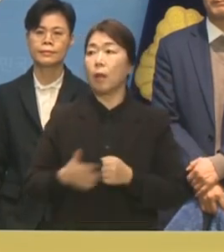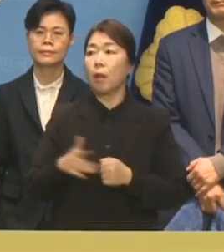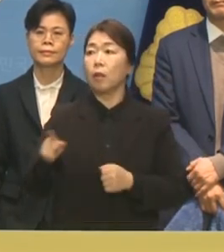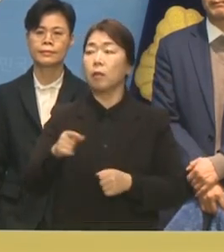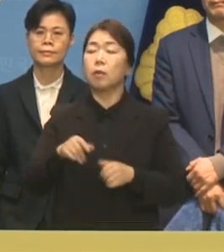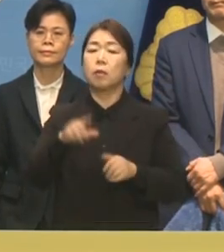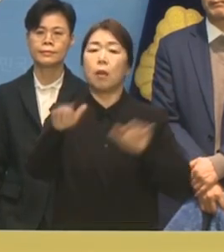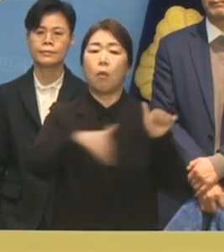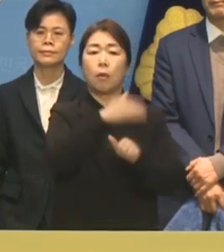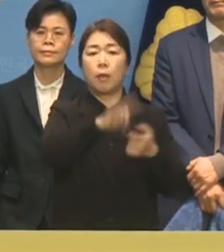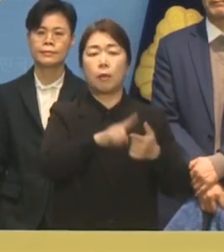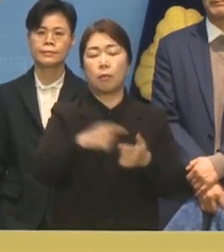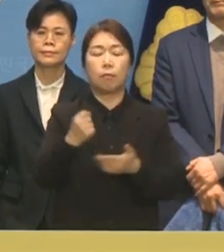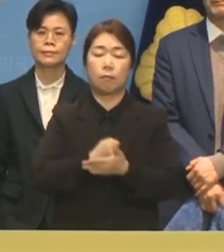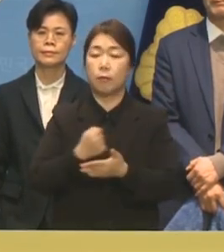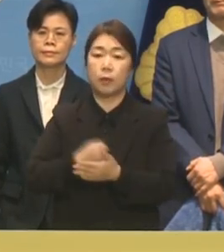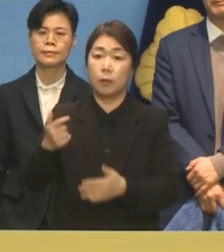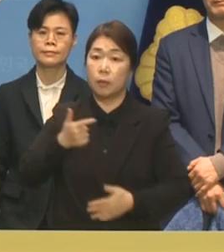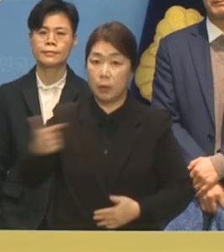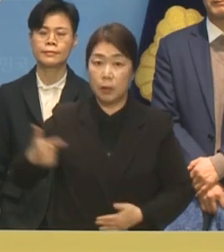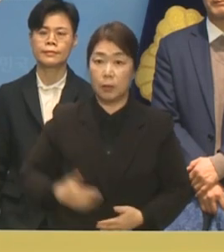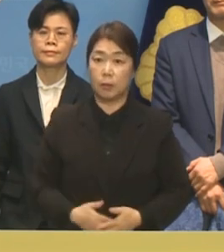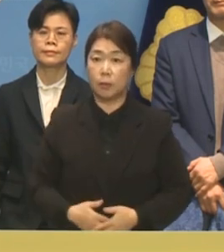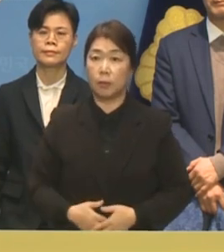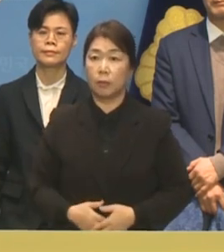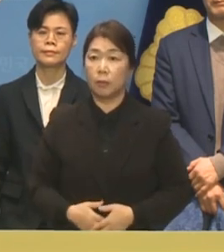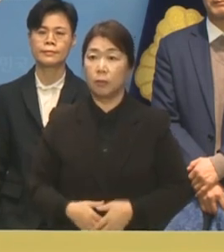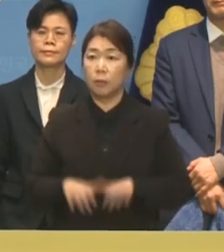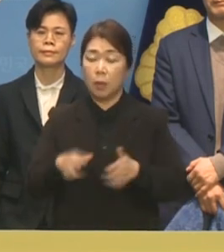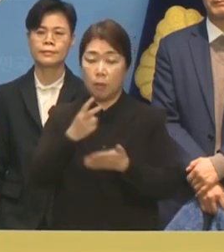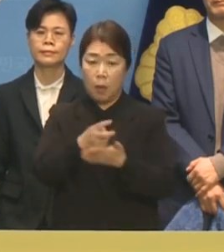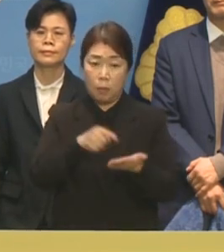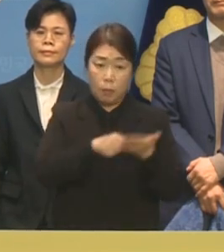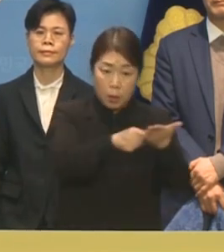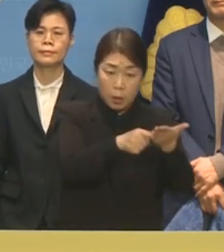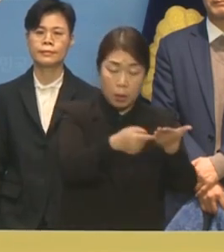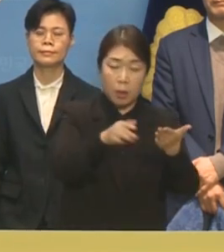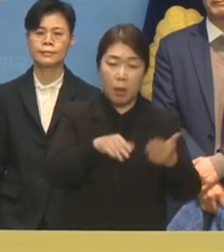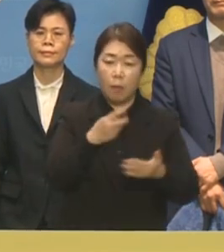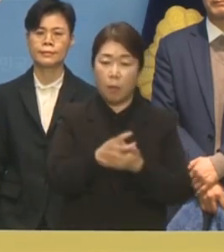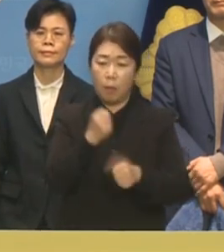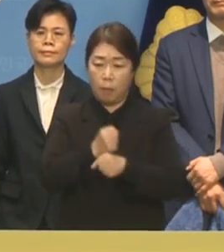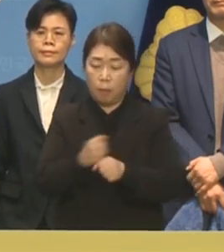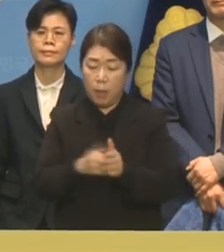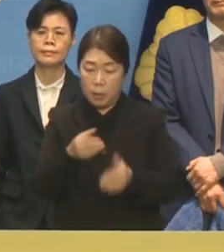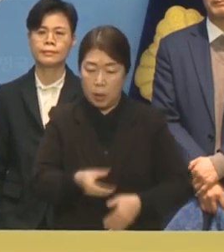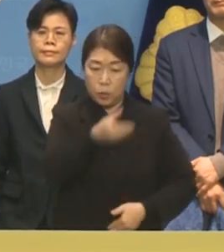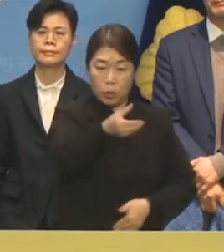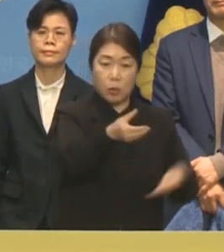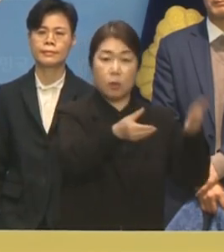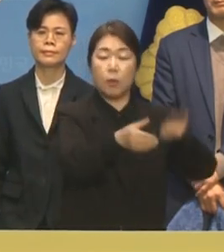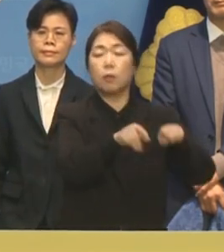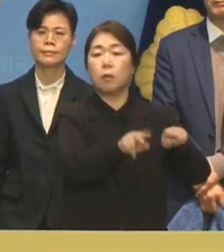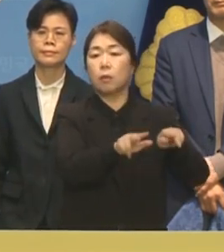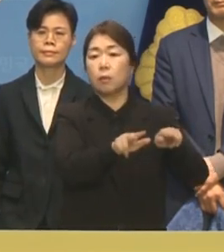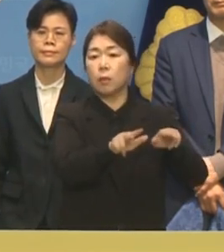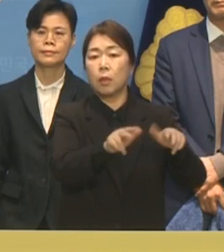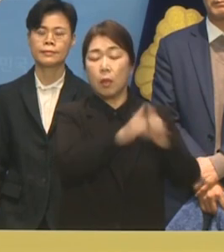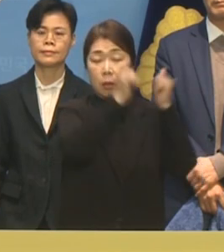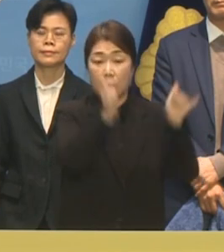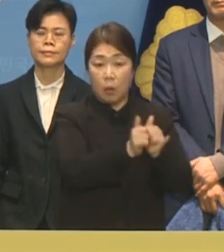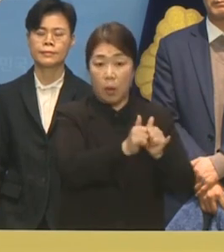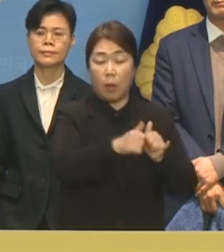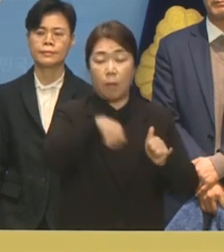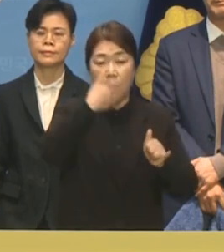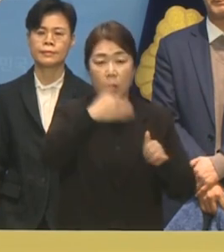대단히 유감스럽습니다. 오늘 우리는 발의되었으나 소리뭉치에 머물고 있는 사회적 경제, 먹거리,